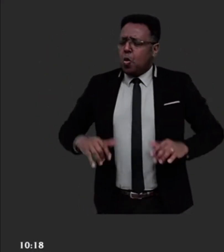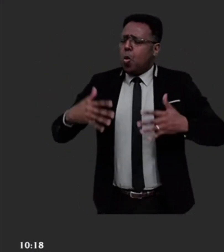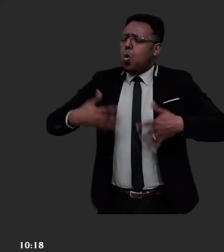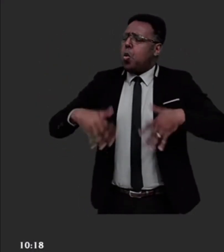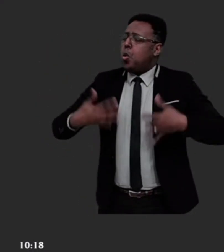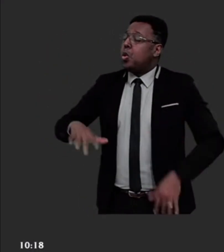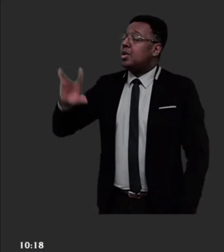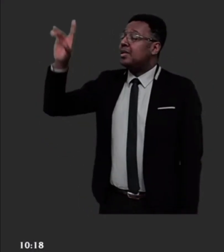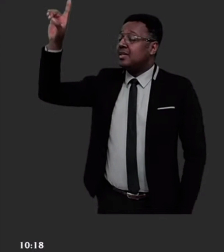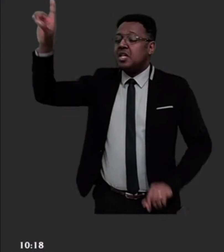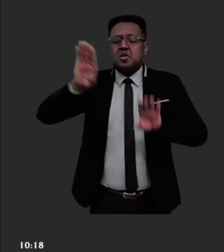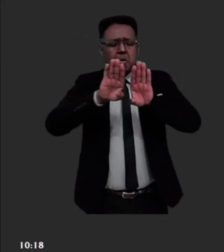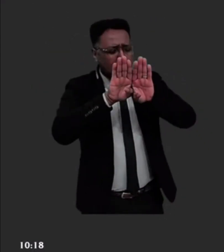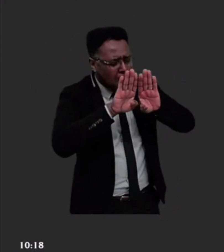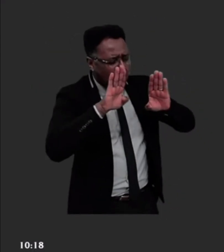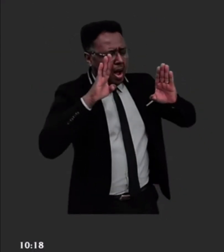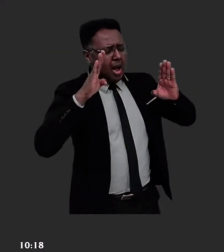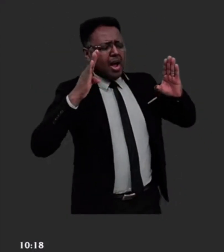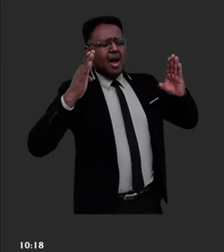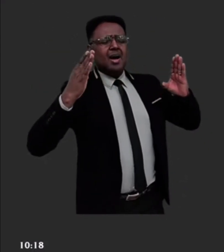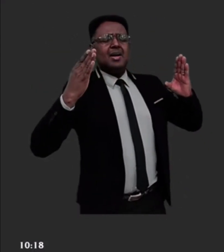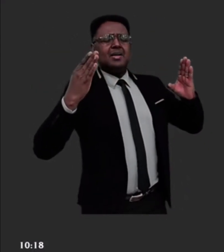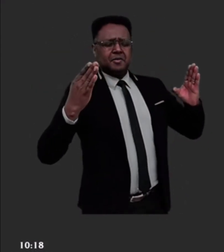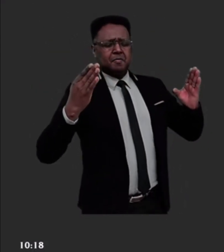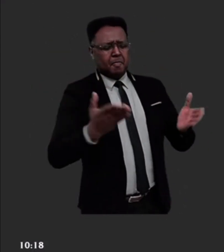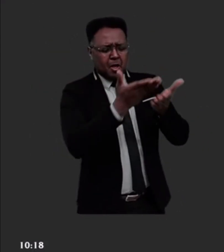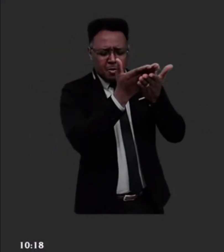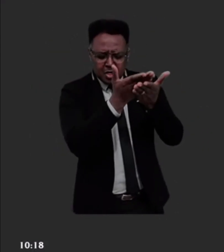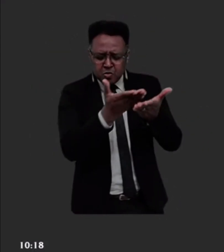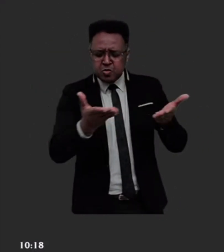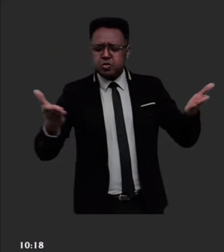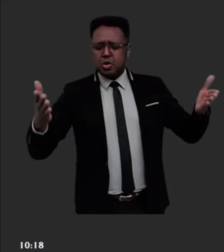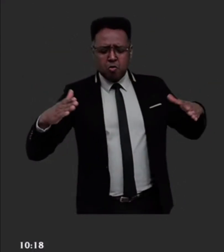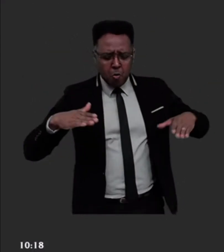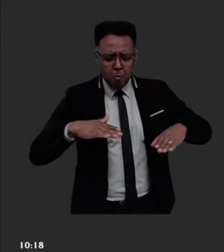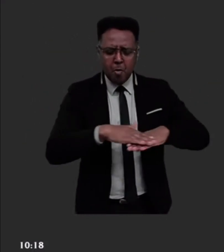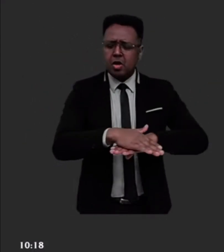na reverência e na humildade de coração invocar o teu nome. Te